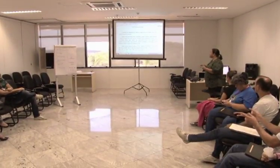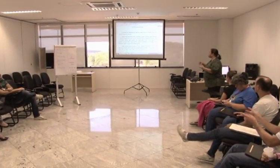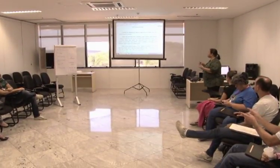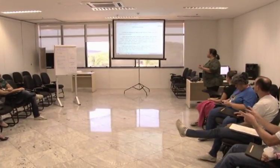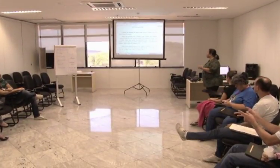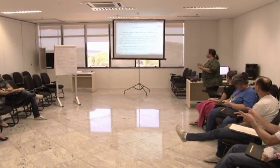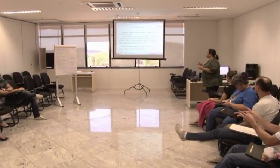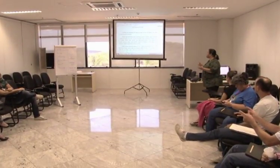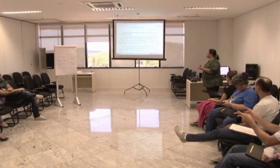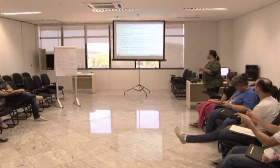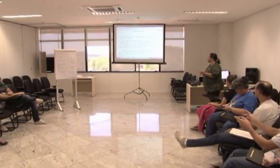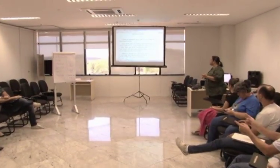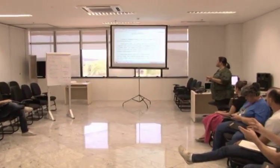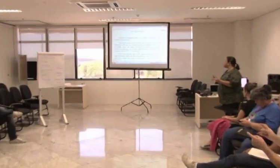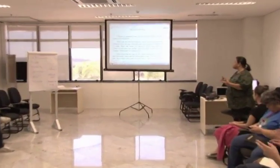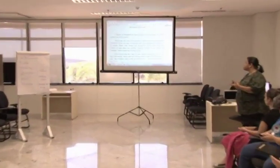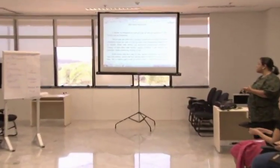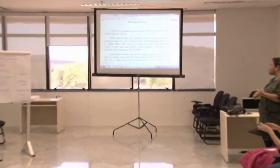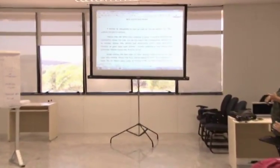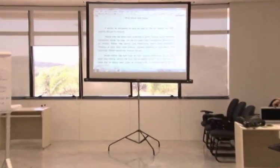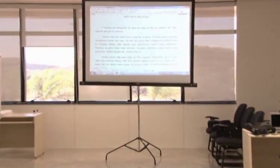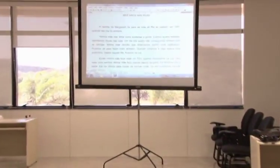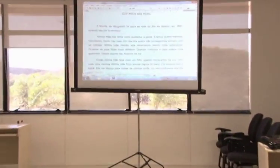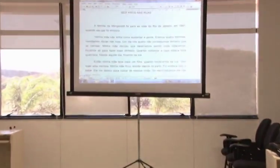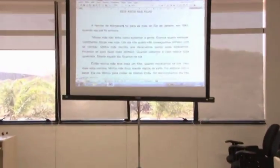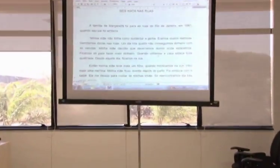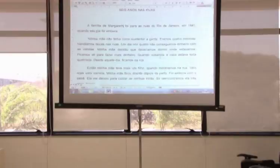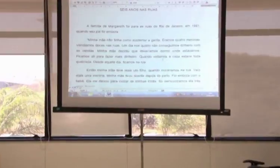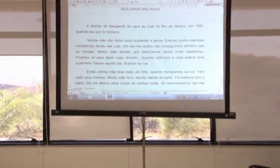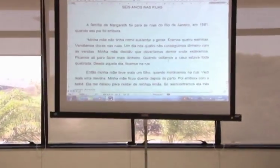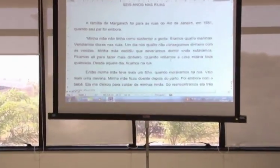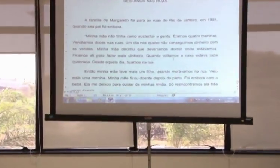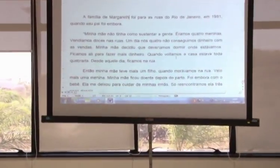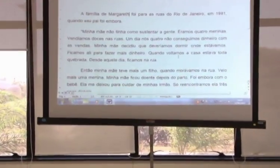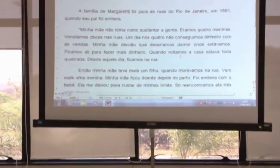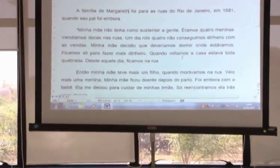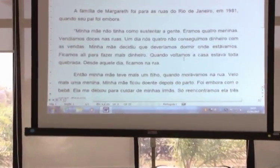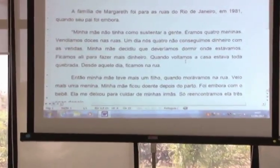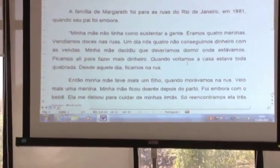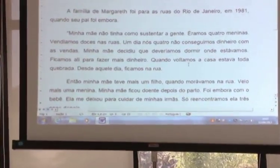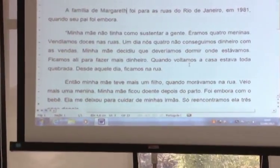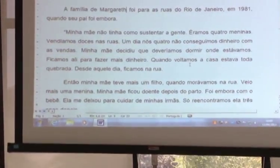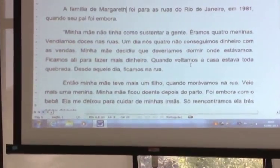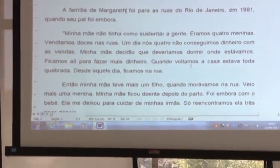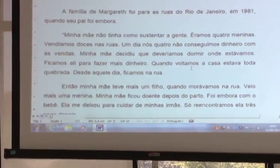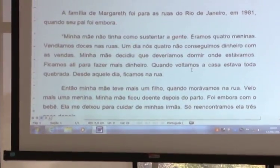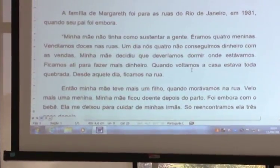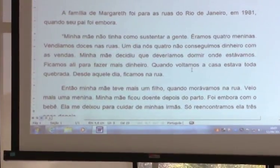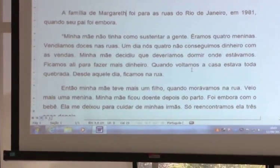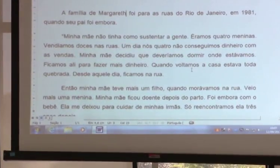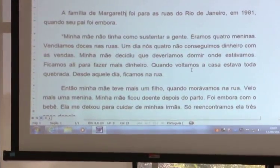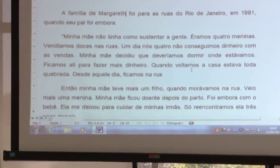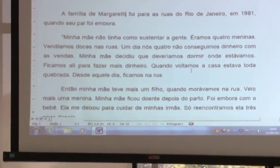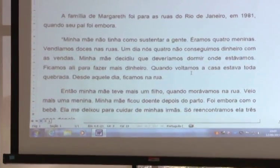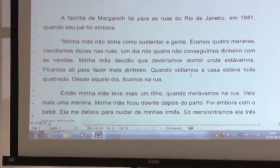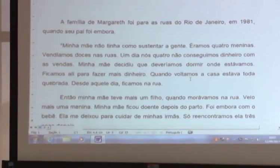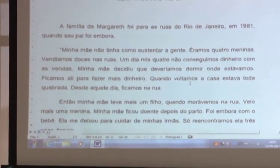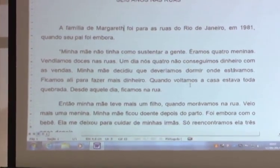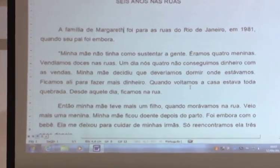Vendíamos doces nas ruas. Um dia, nós quatro não conseguimos dinheiro com as vendas. Minha mãe